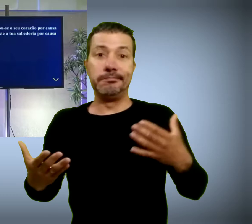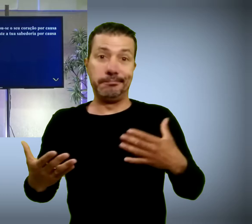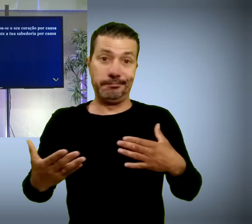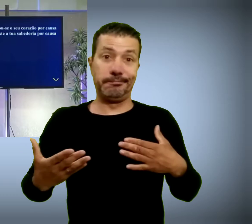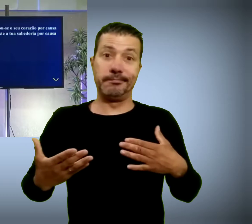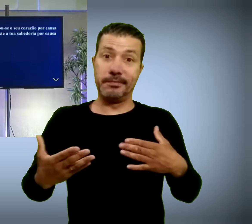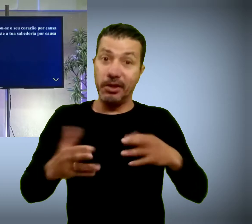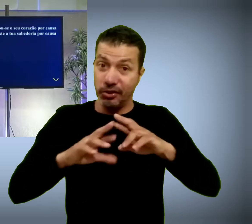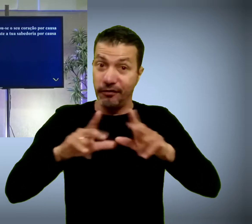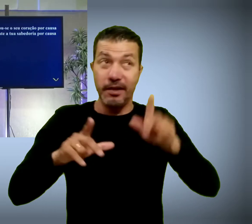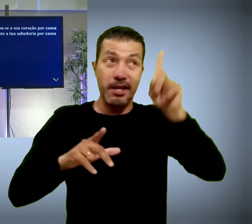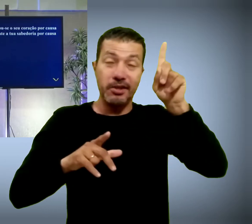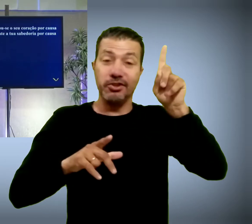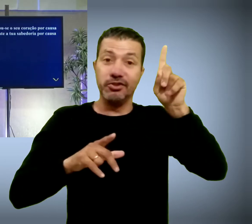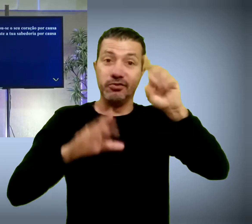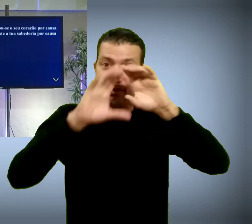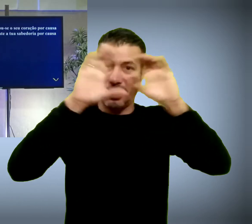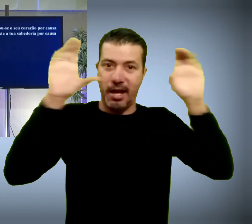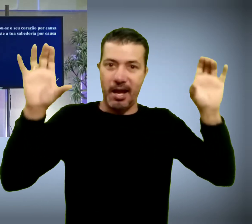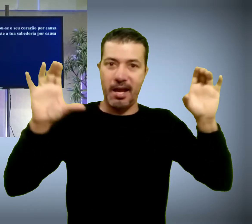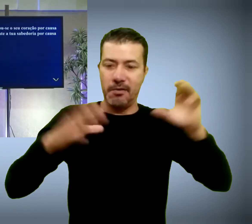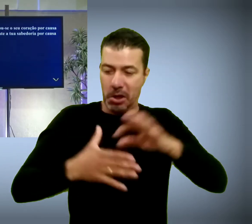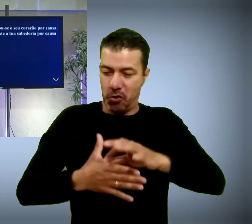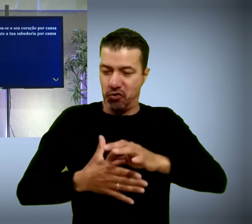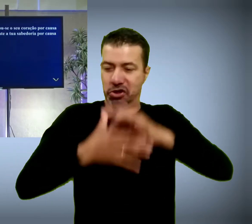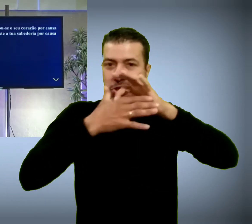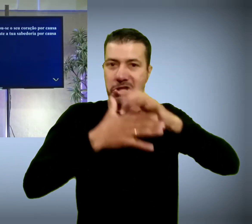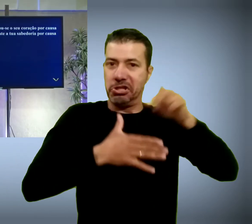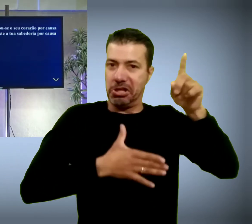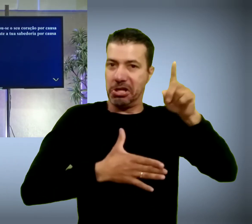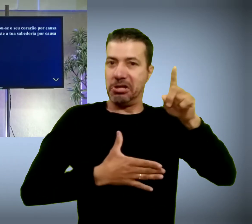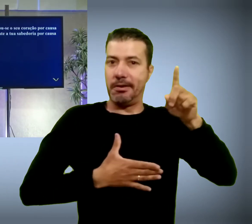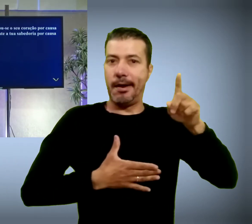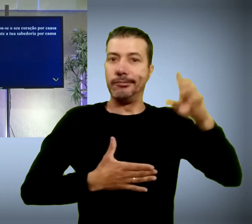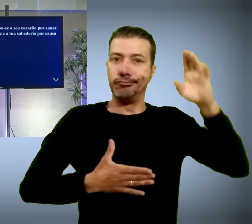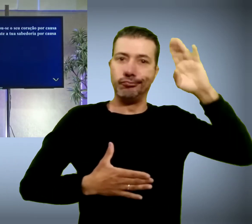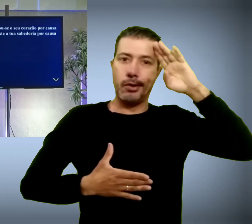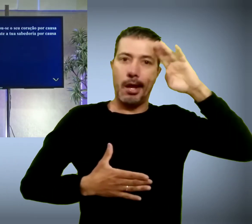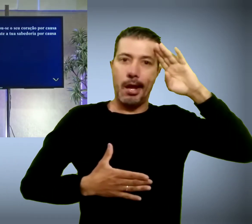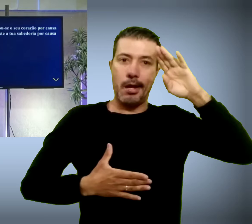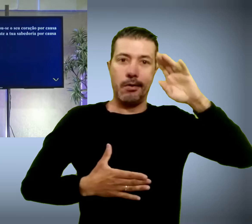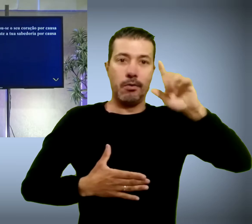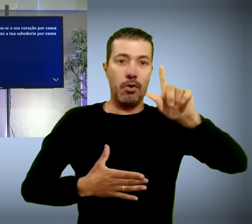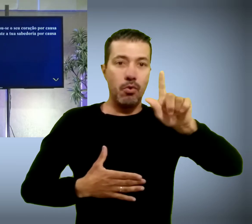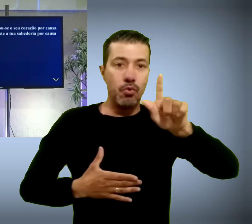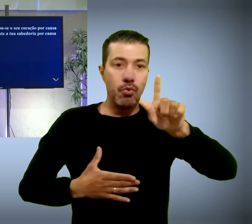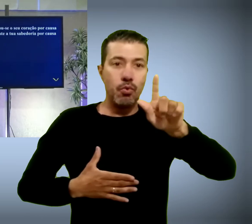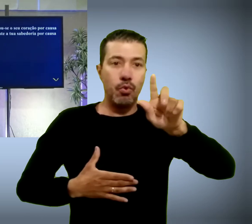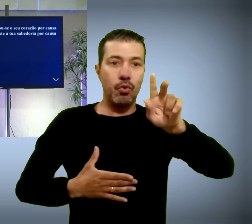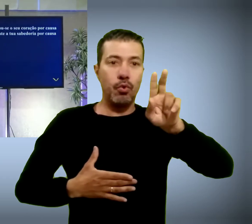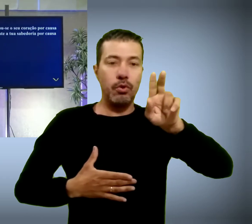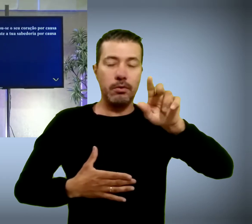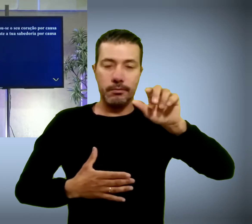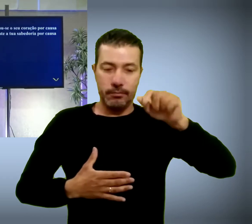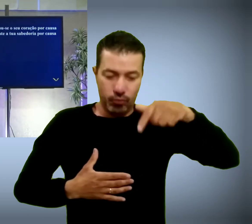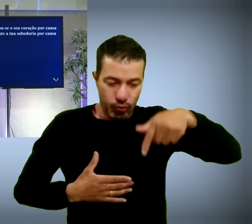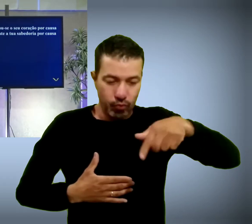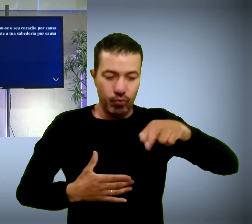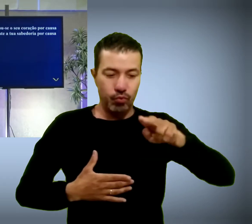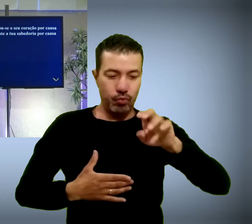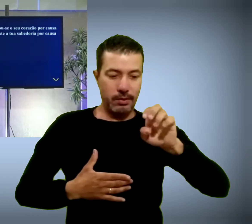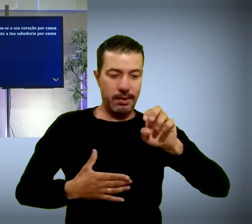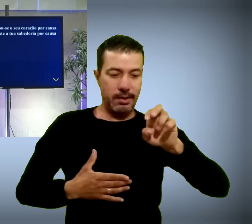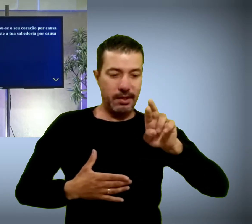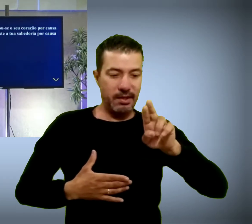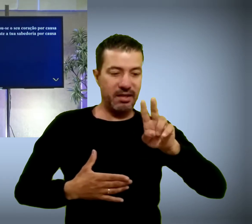muito distinguida lá no céu. Ele era o chefe da banda celestial e ele era um querubim da guarda do próprio Deus, ele